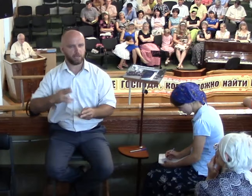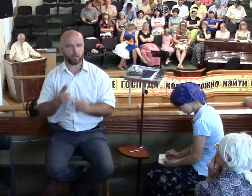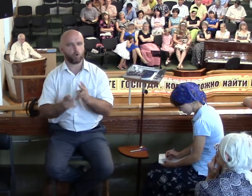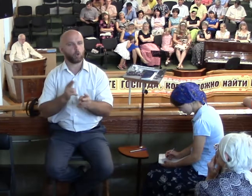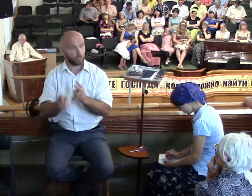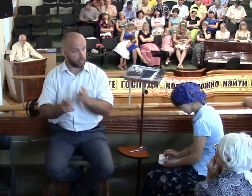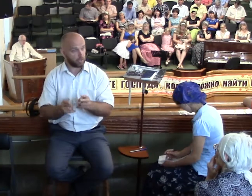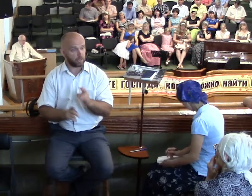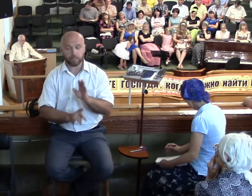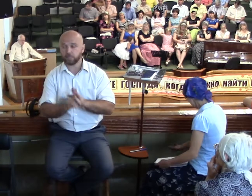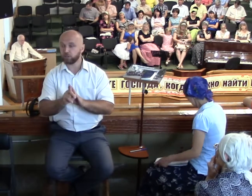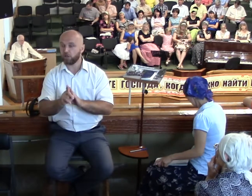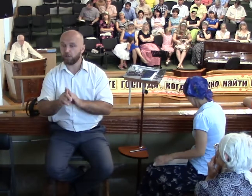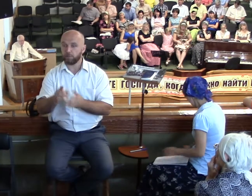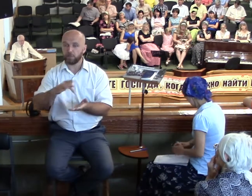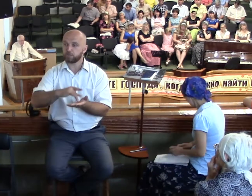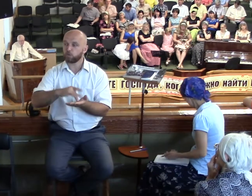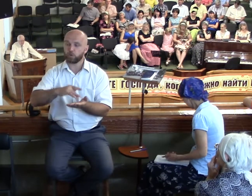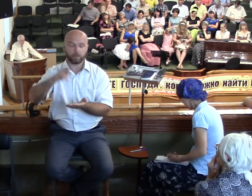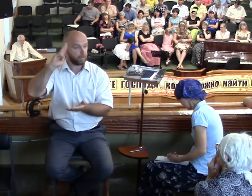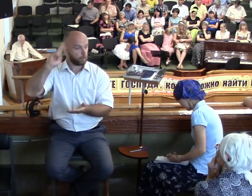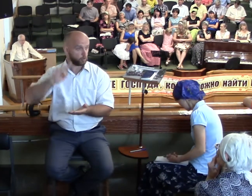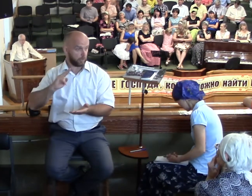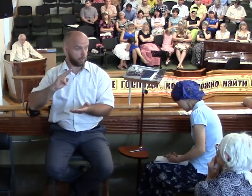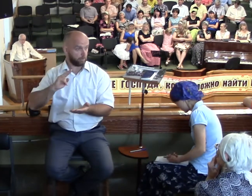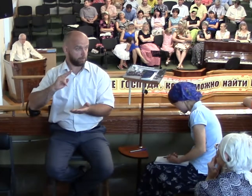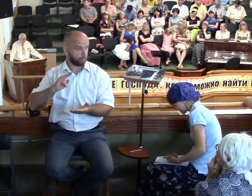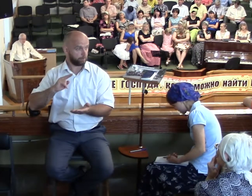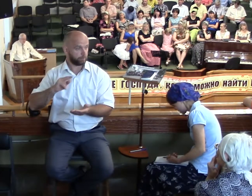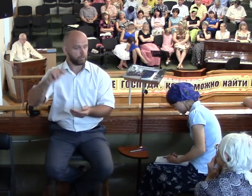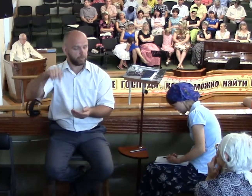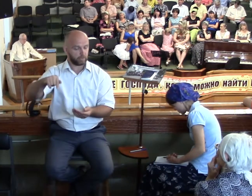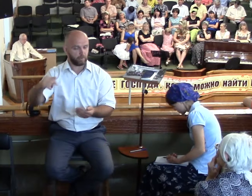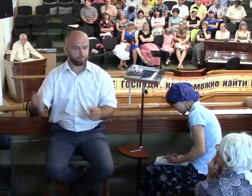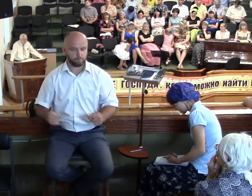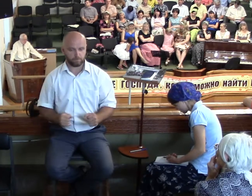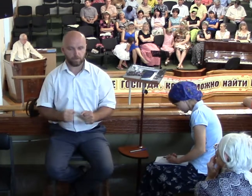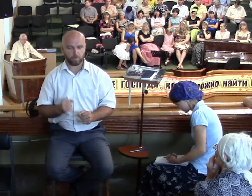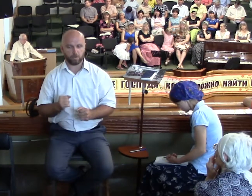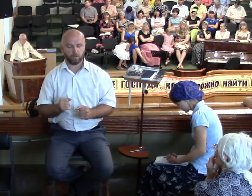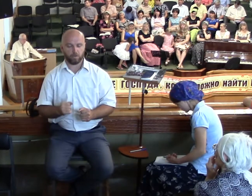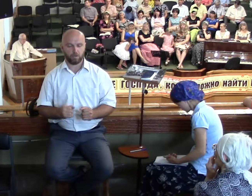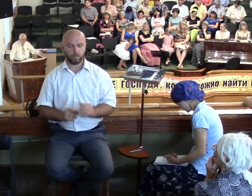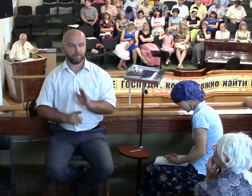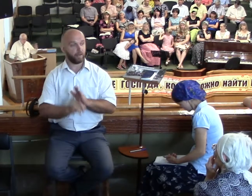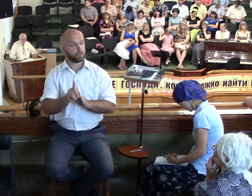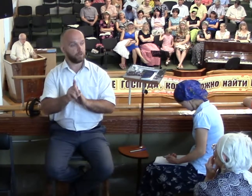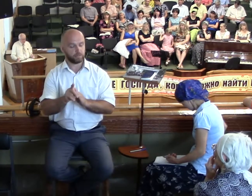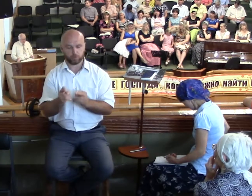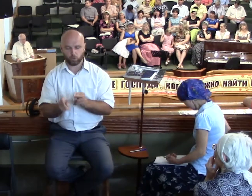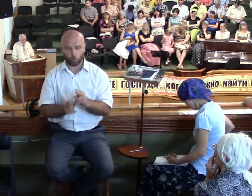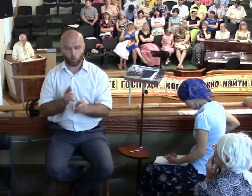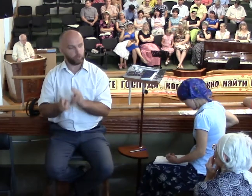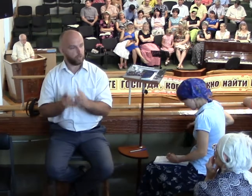гонения начались с Иерусалима в первую очередь. Там восстали против них. И там